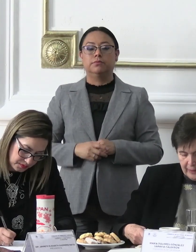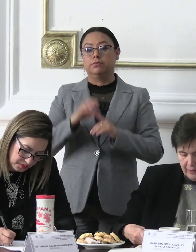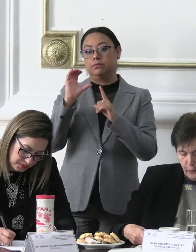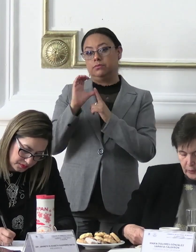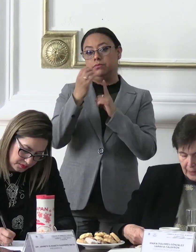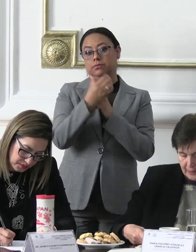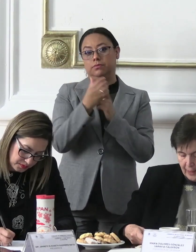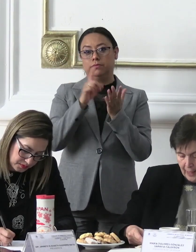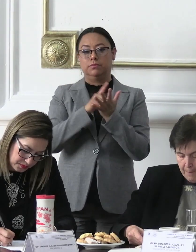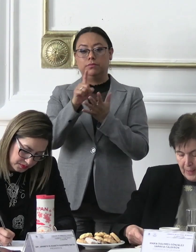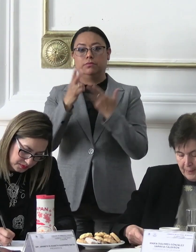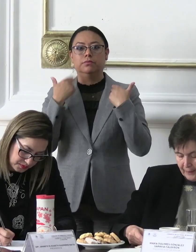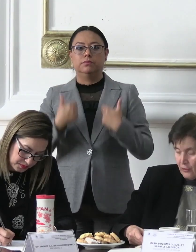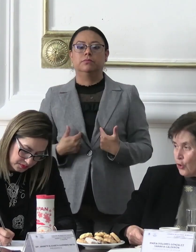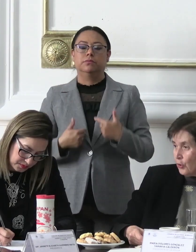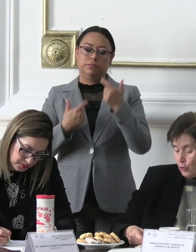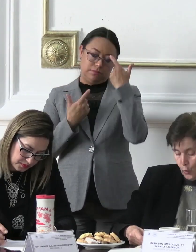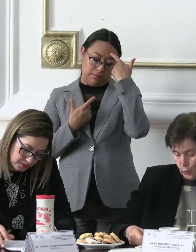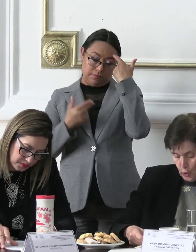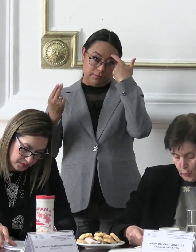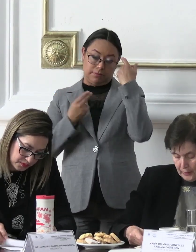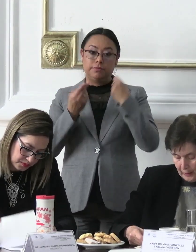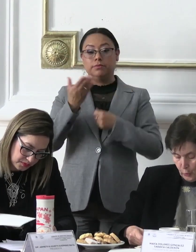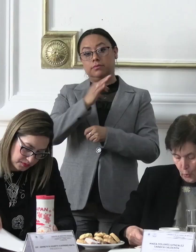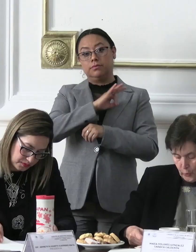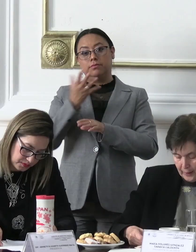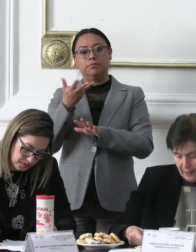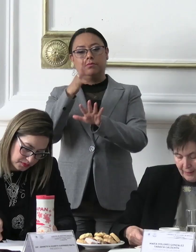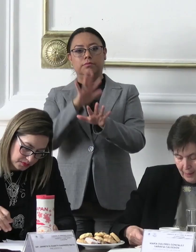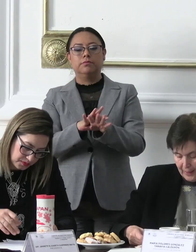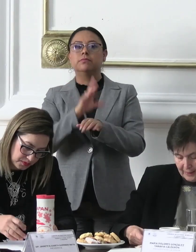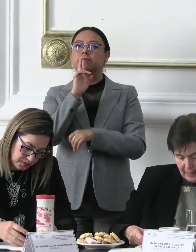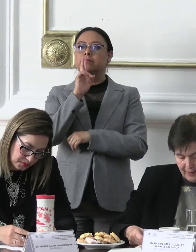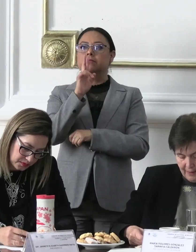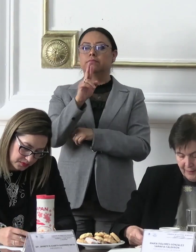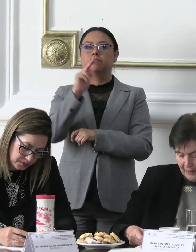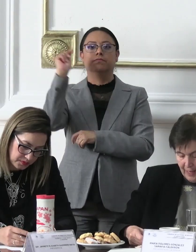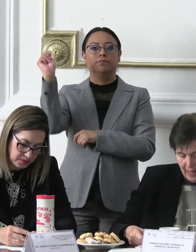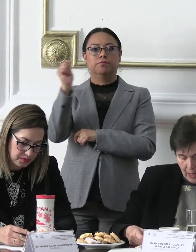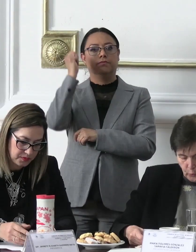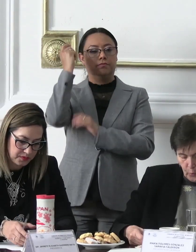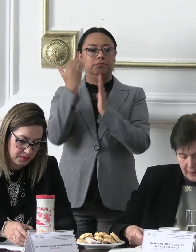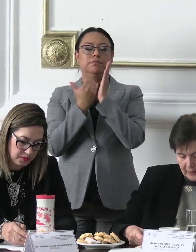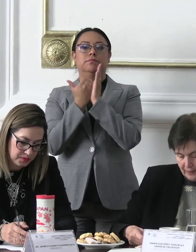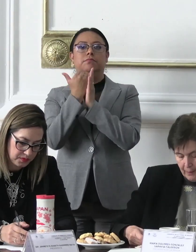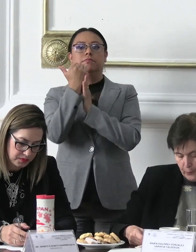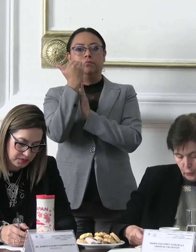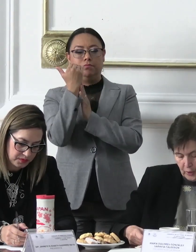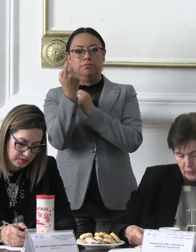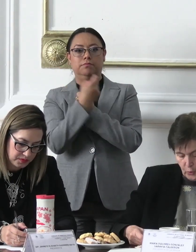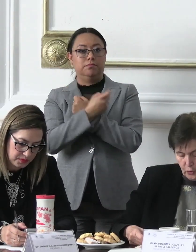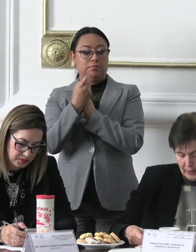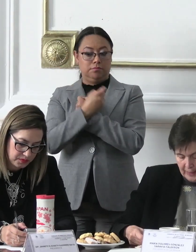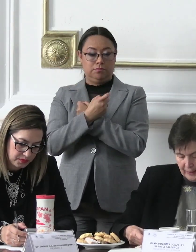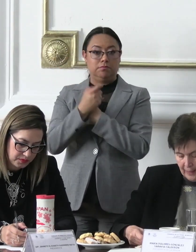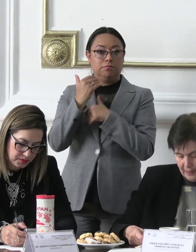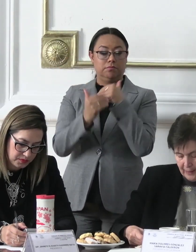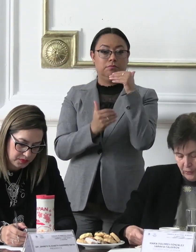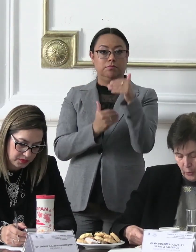comisión requiere fortalecer la implementación de soluciones tecnológicas avanzadas, automatizar